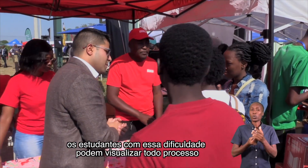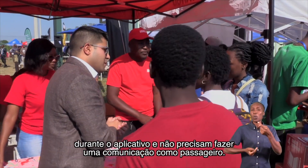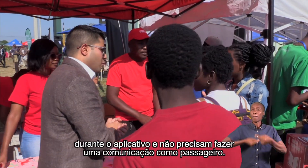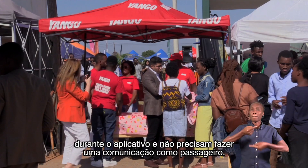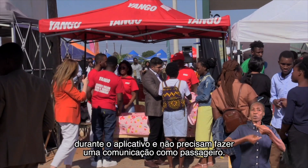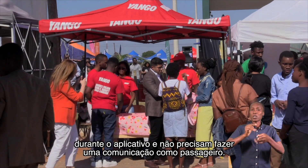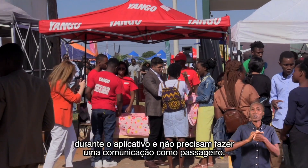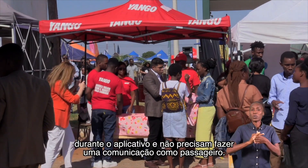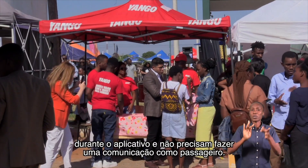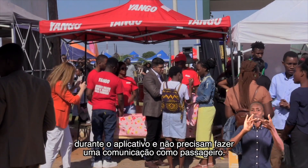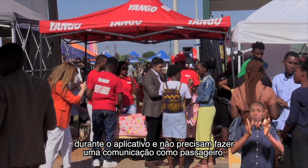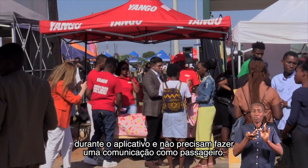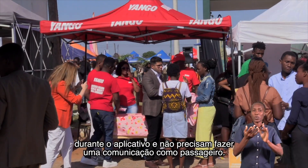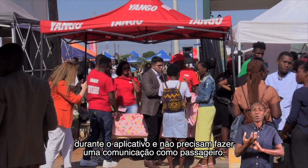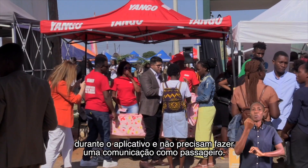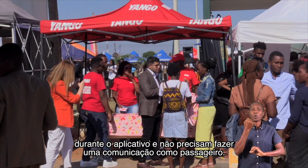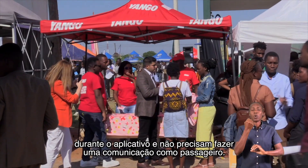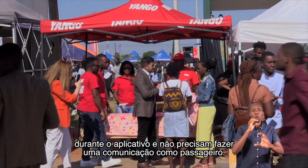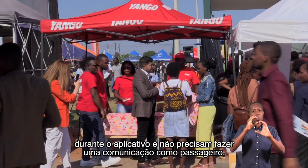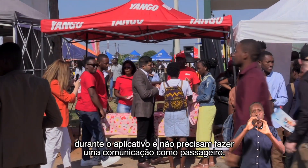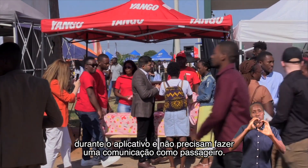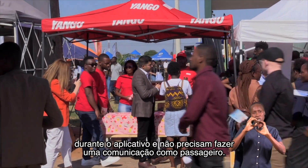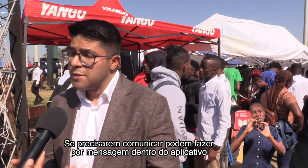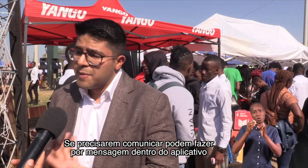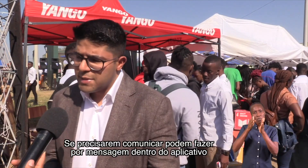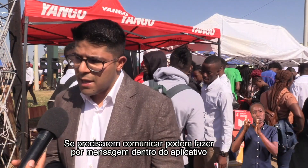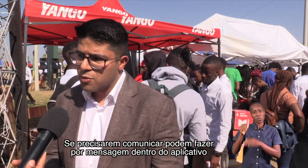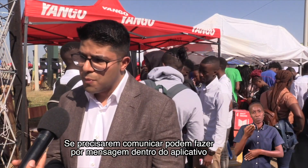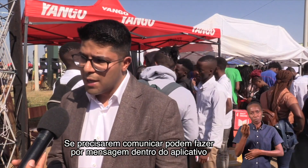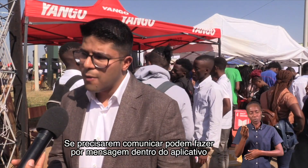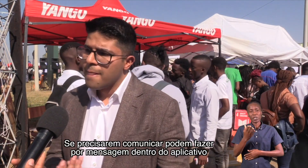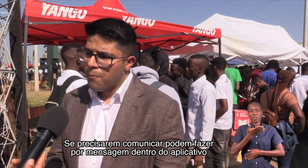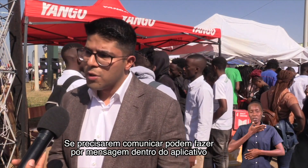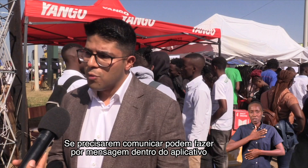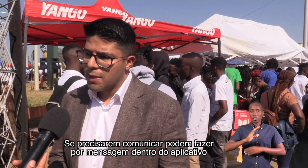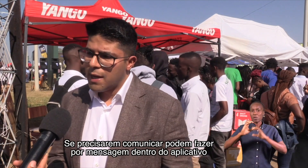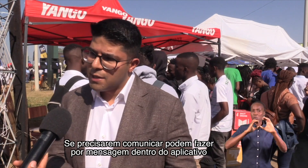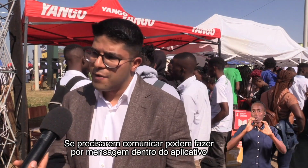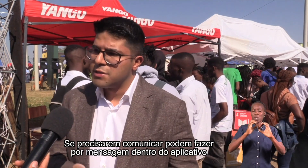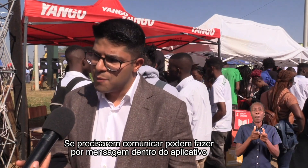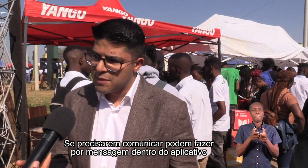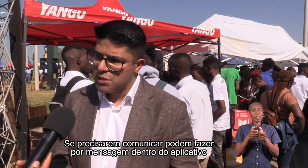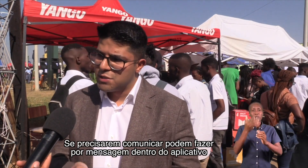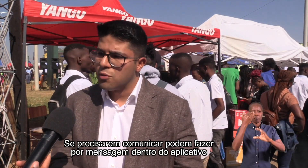durante o aplicativo e, no fundo, nem precisam se comunicar com o passageiro. Se precisarem comunicar, podem comunicar através das mensagens dentro do